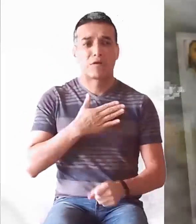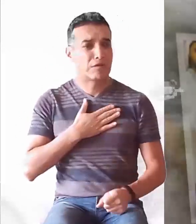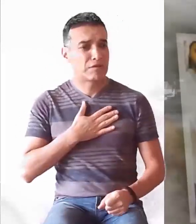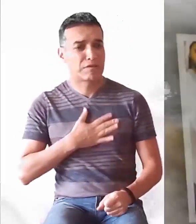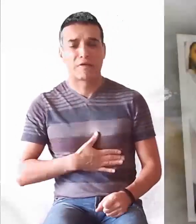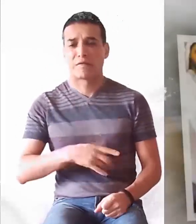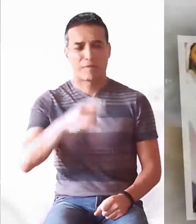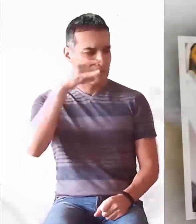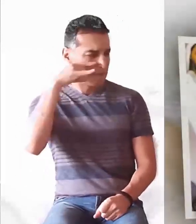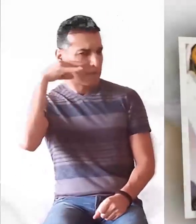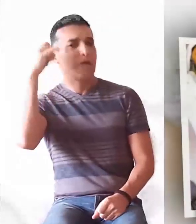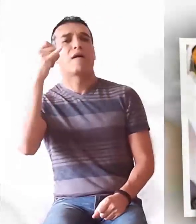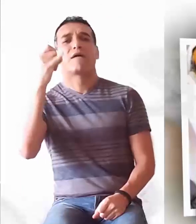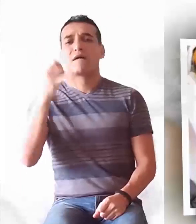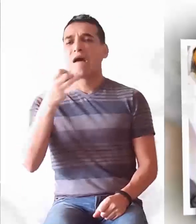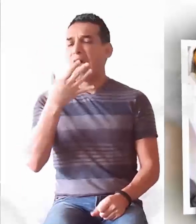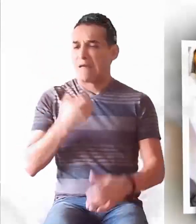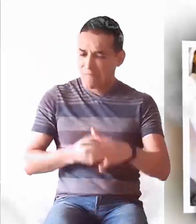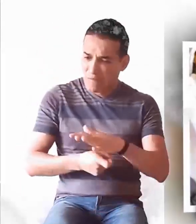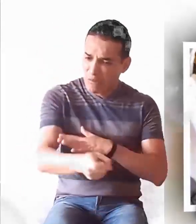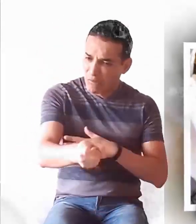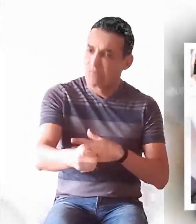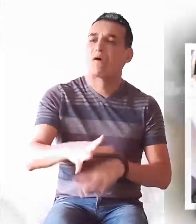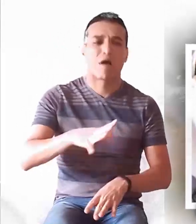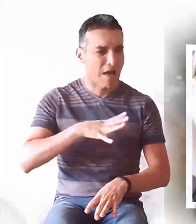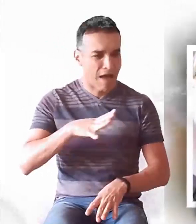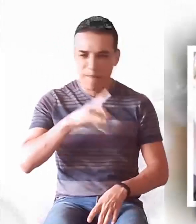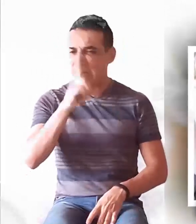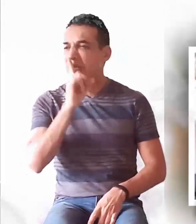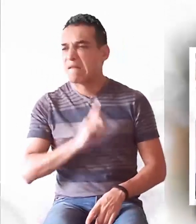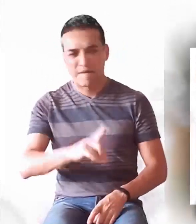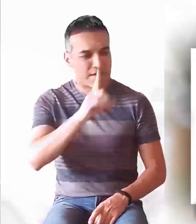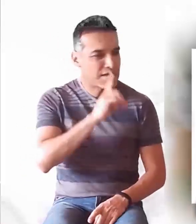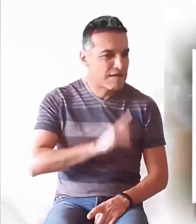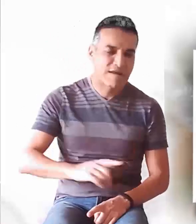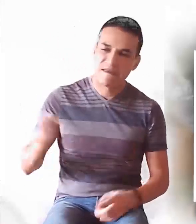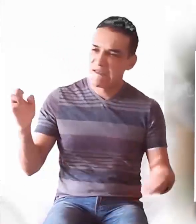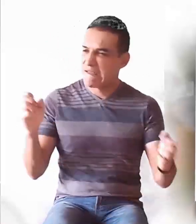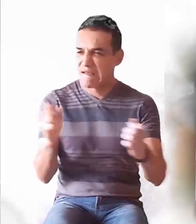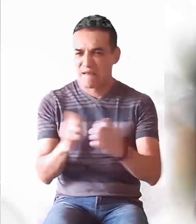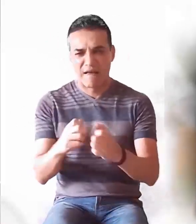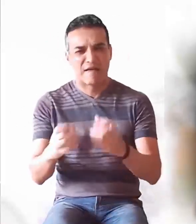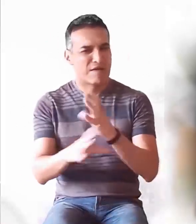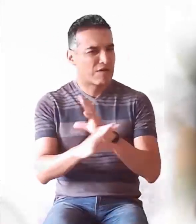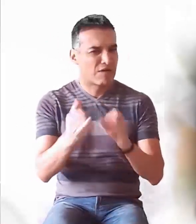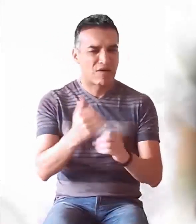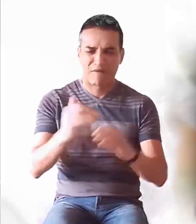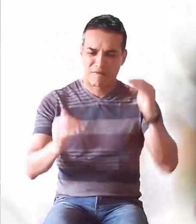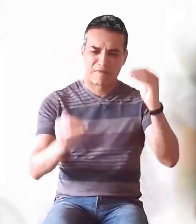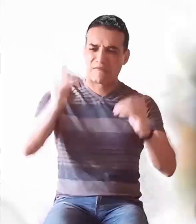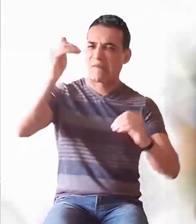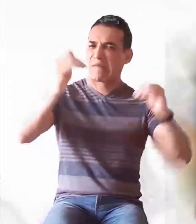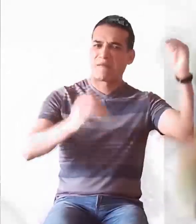insultante, de unas estructuras de corrupción y mentira, y de unas diferencias abismales en